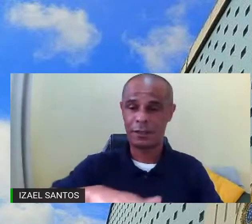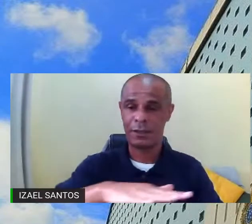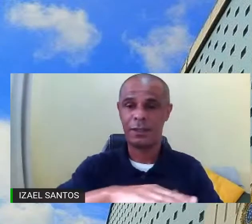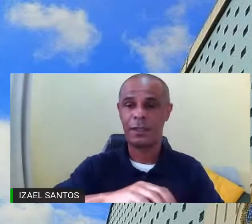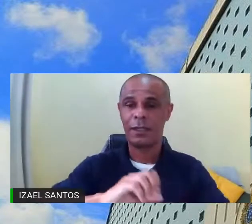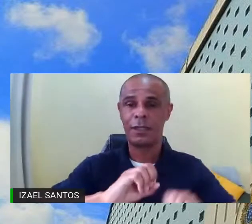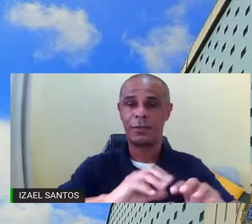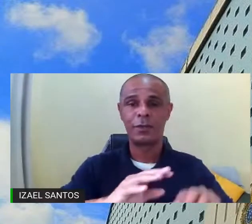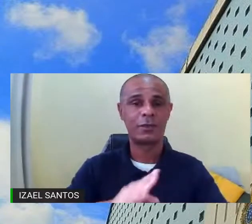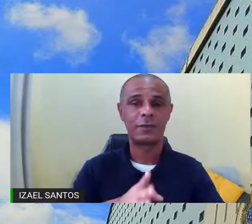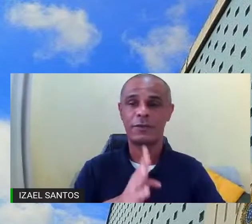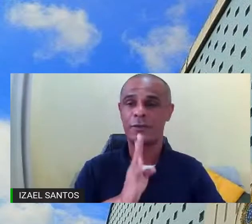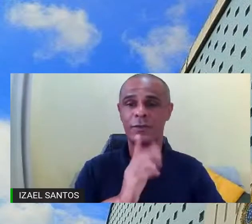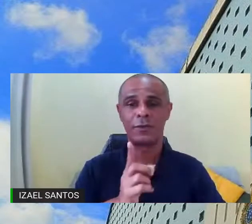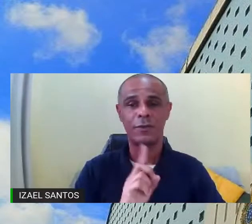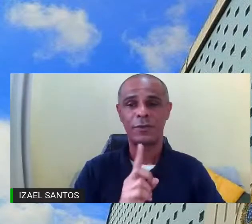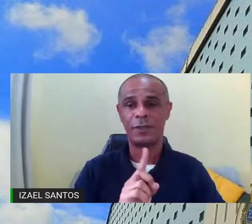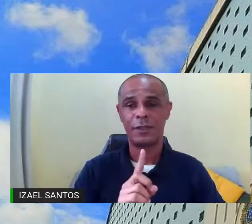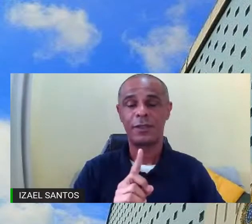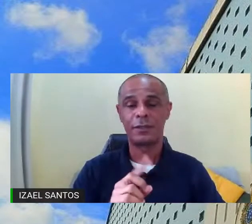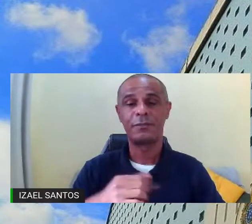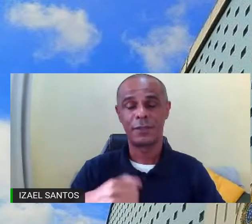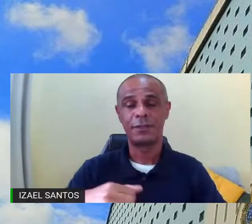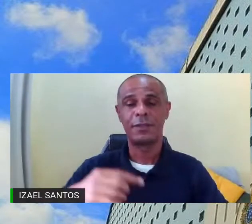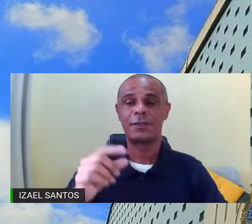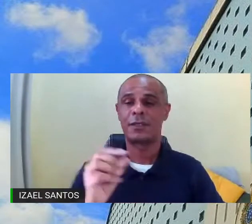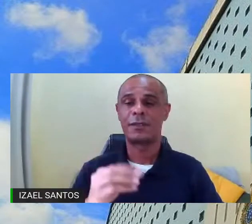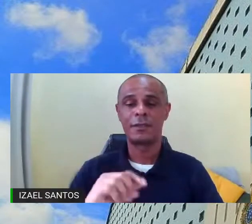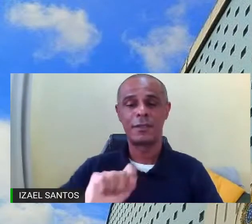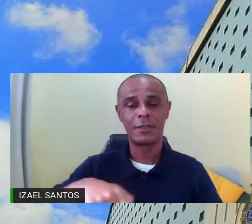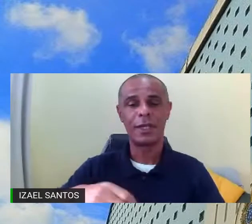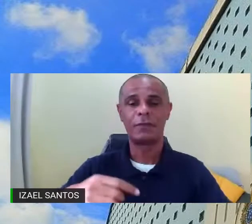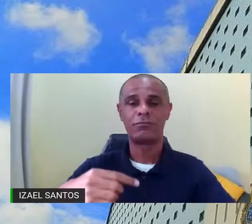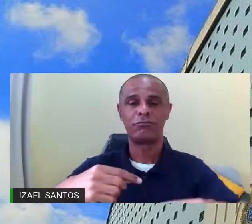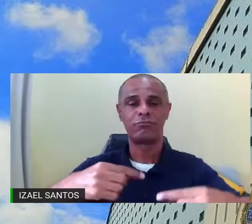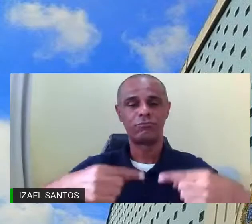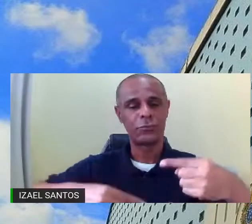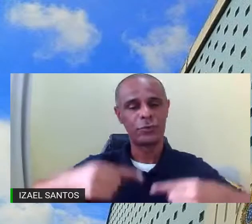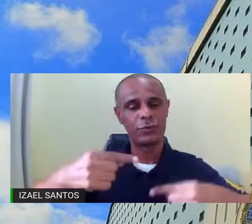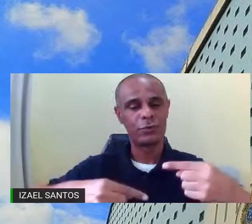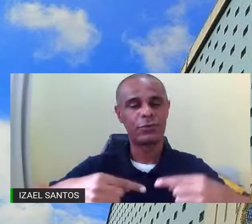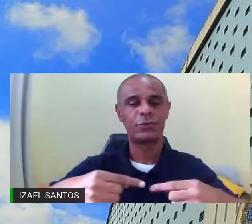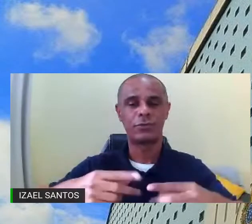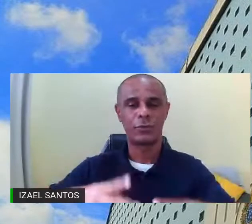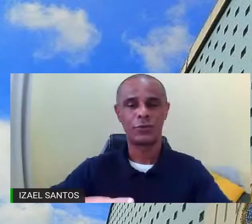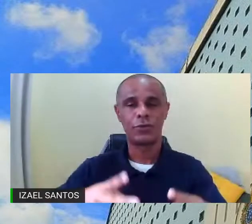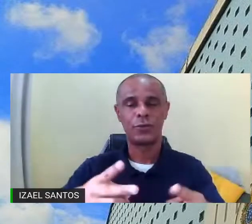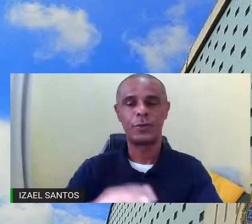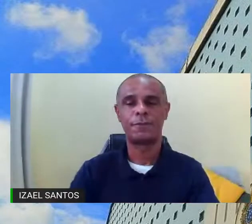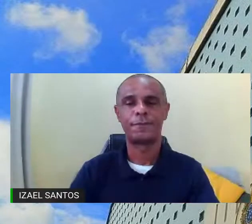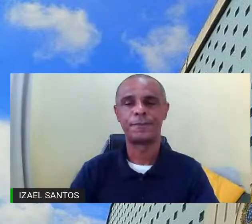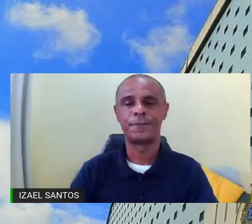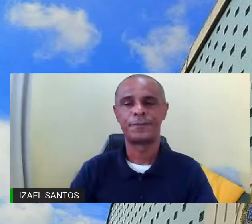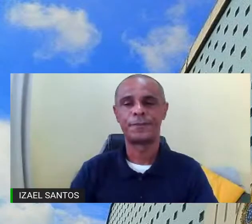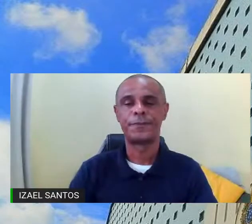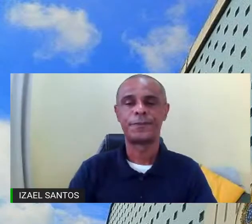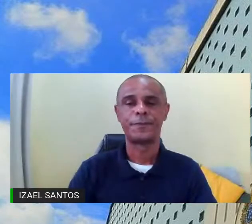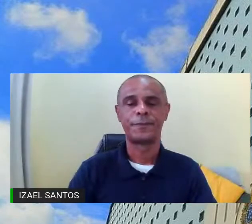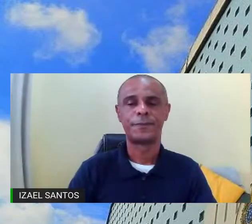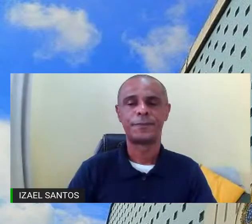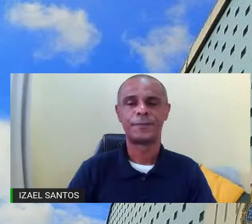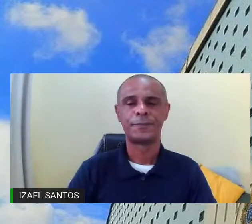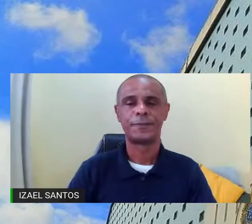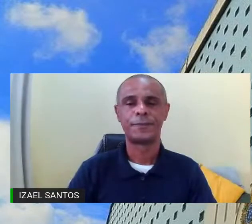em discussão, do meu ponto de vista. Uma outra questão que eu destaco, sem saber avançar muito, é quanto